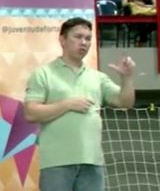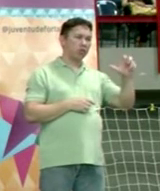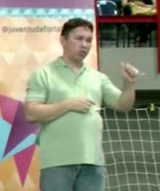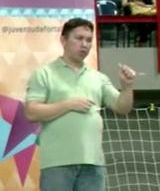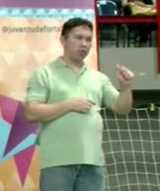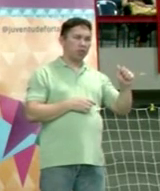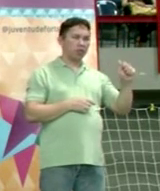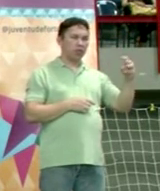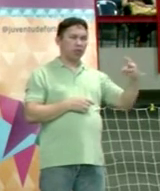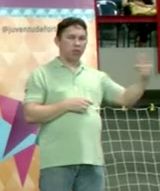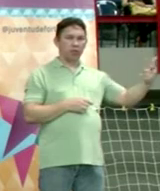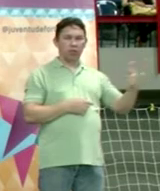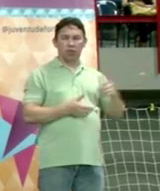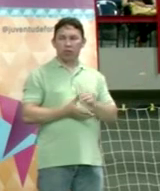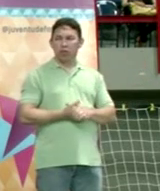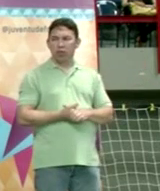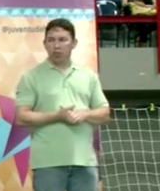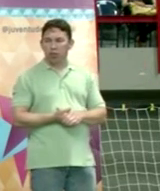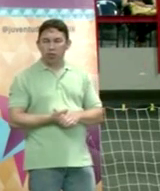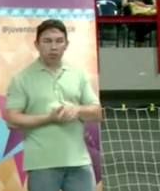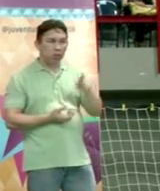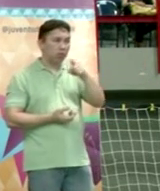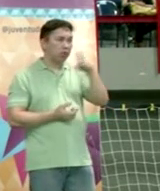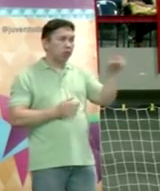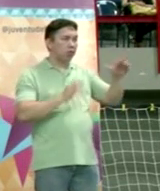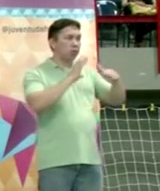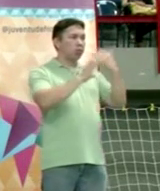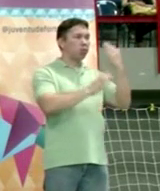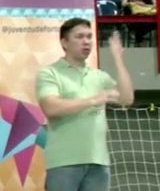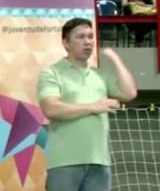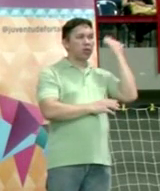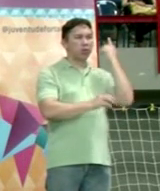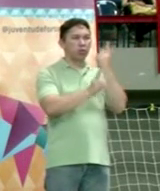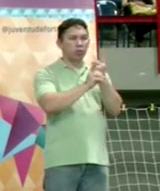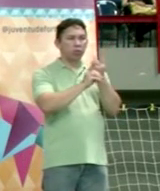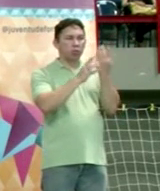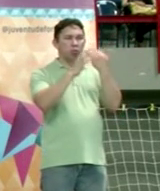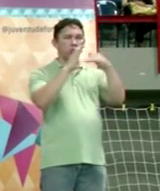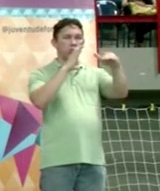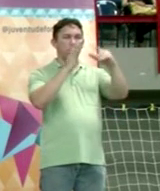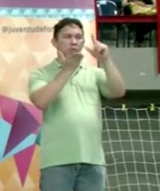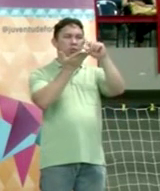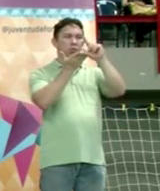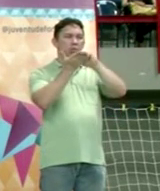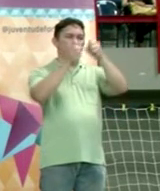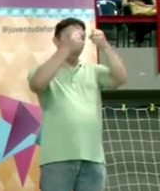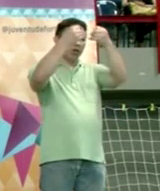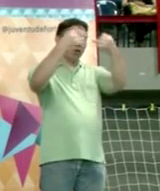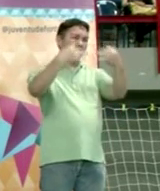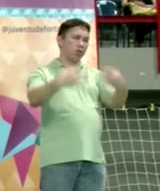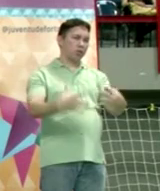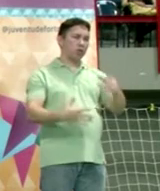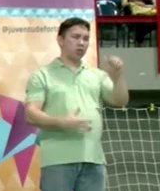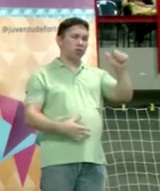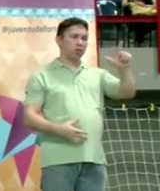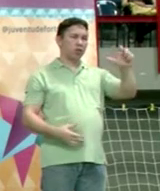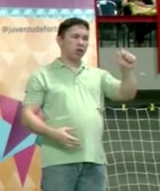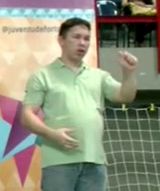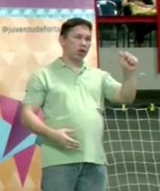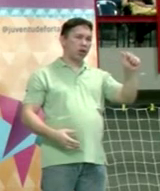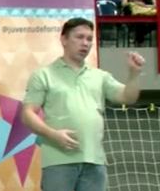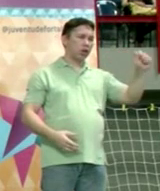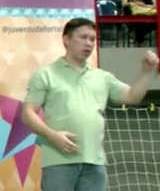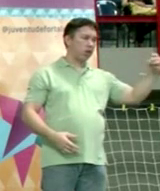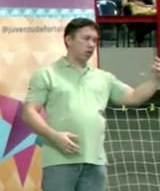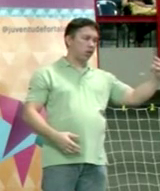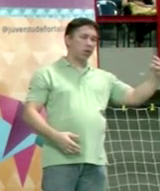aí. Quem me mandou o e-mail no meu último encontro, eu mandei um artigo sobre esse Arla, tá? Então,